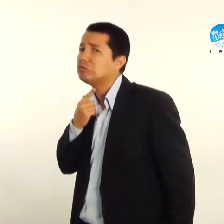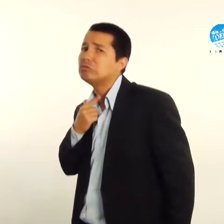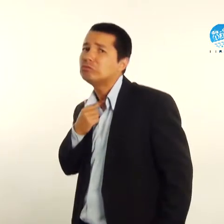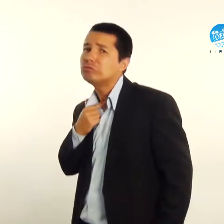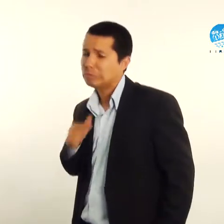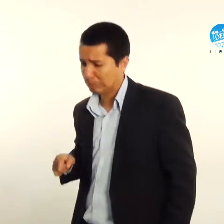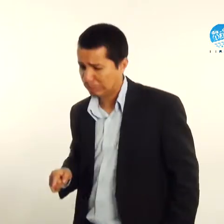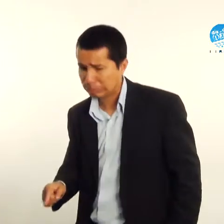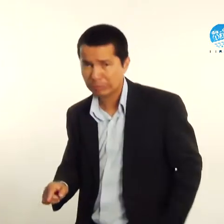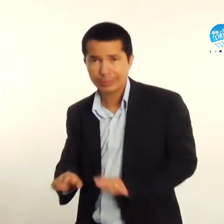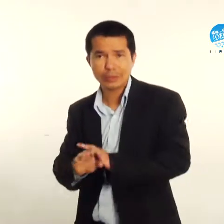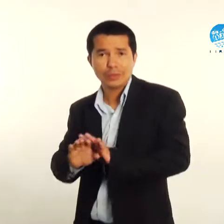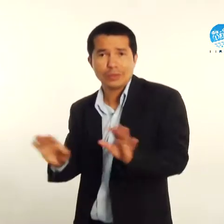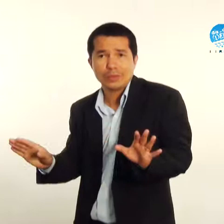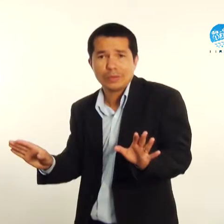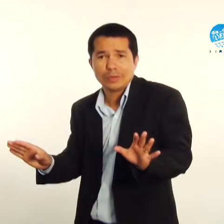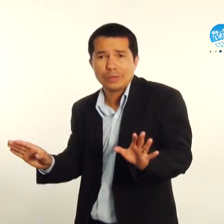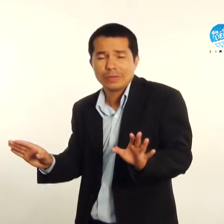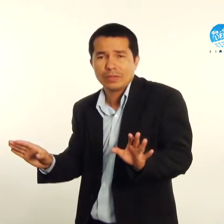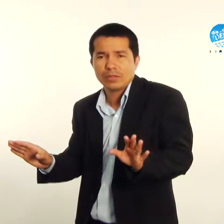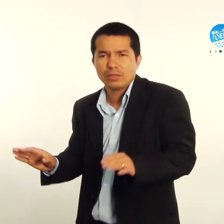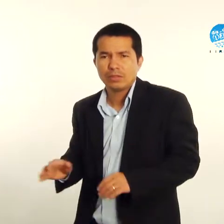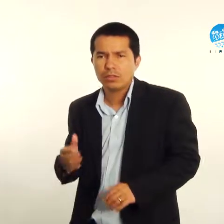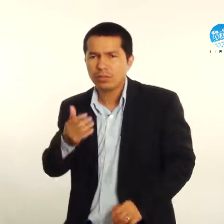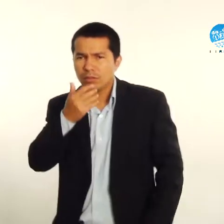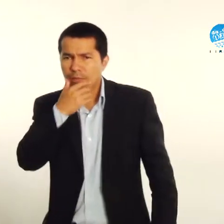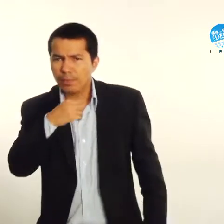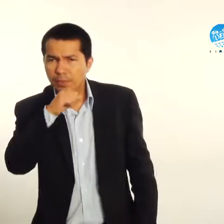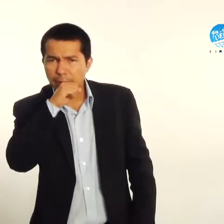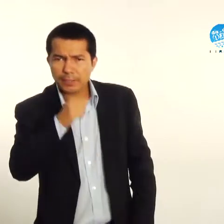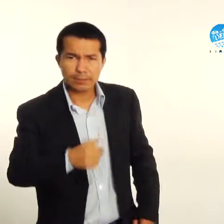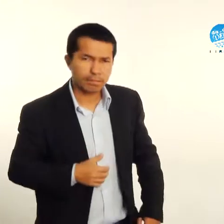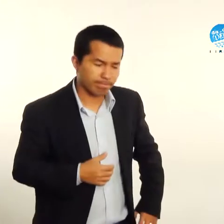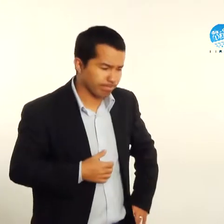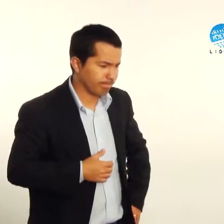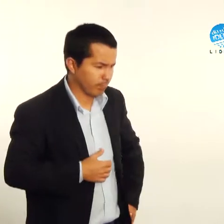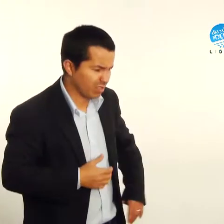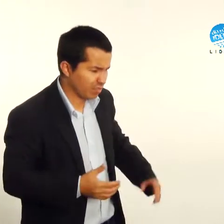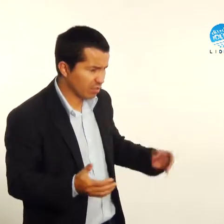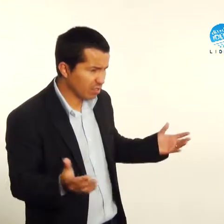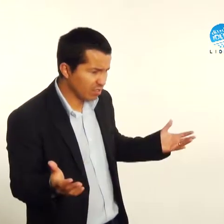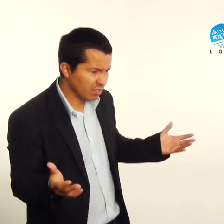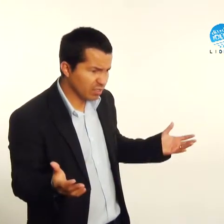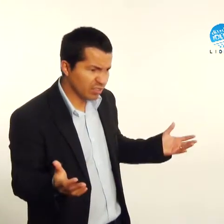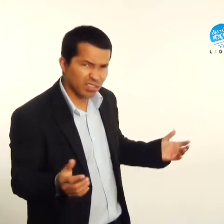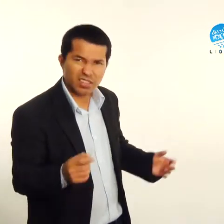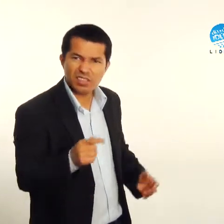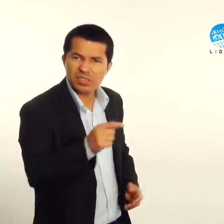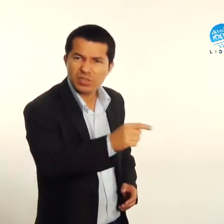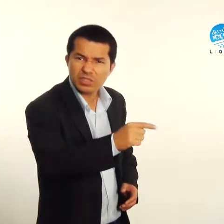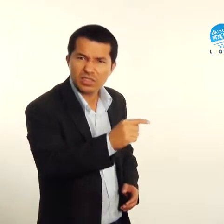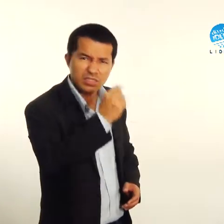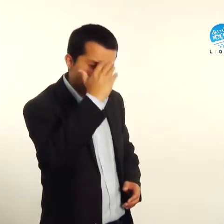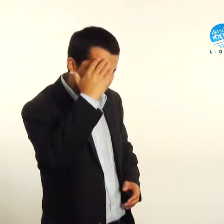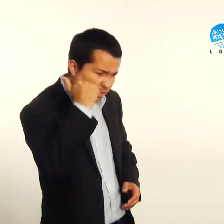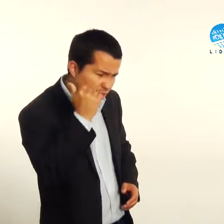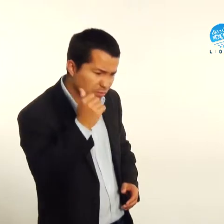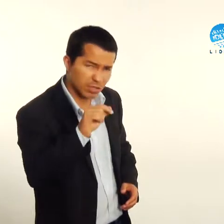Não sei, eu baixei, me deu vontade, eu fui lá e baixei o pneu do carro. Falei assim, filho,